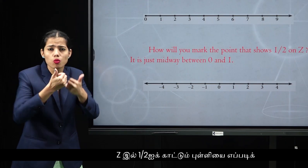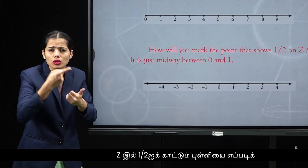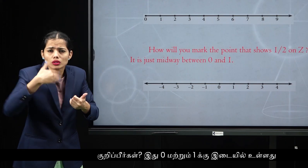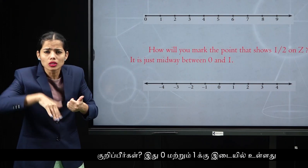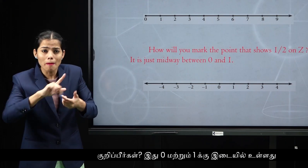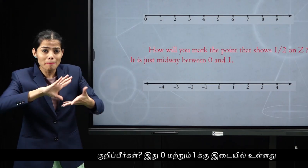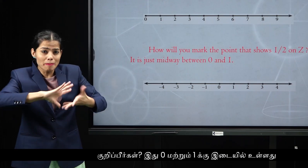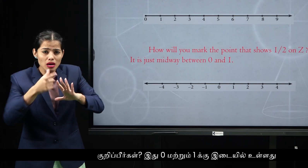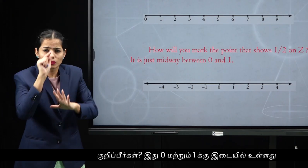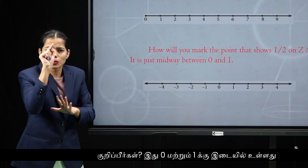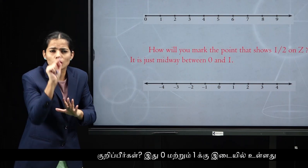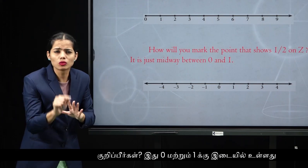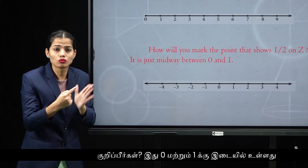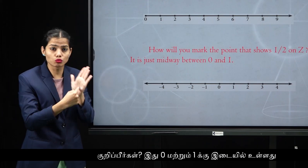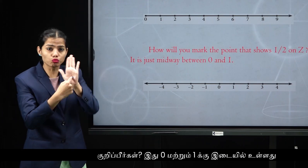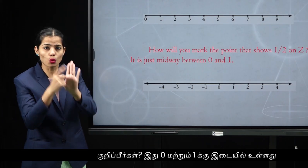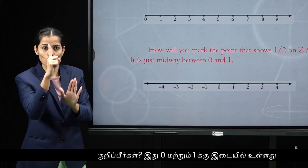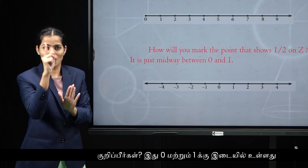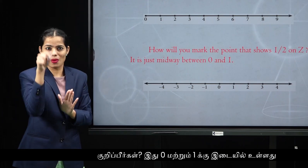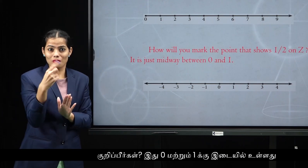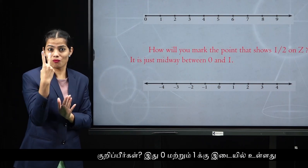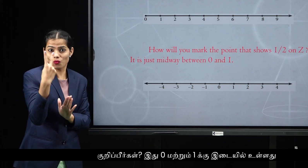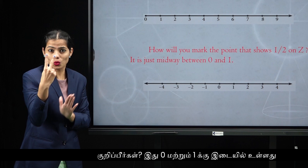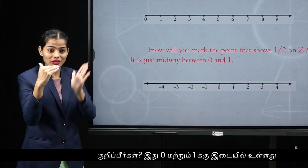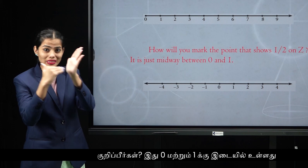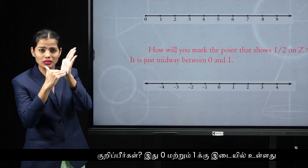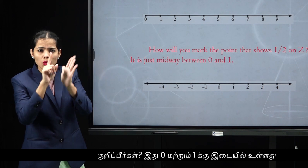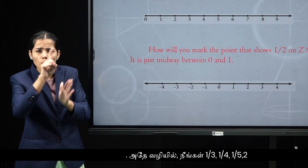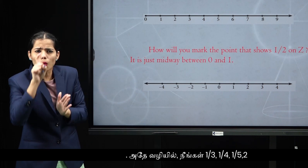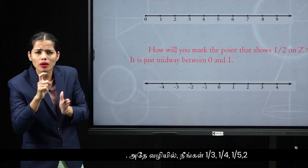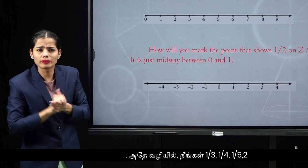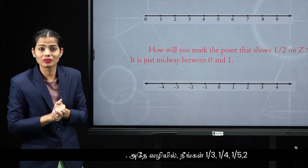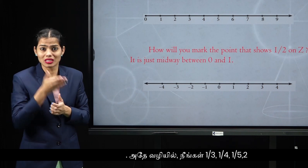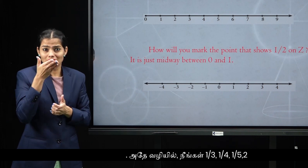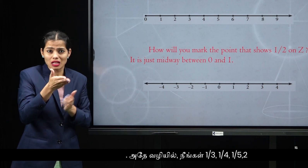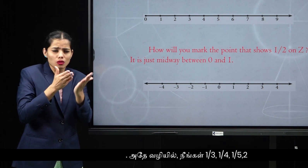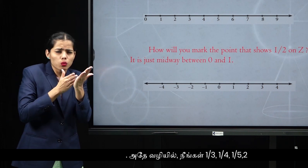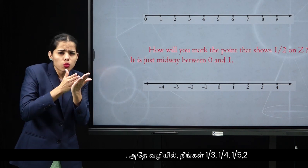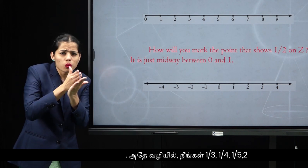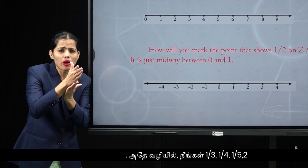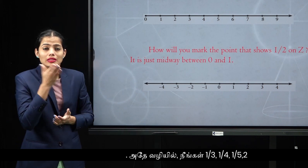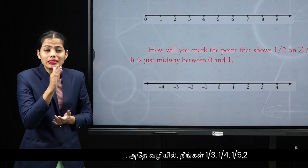0 மற்றும் 1க்கு இடையில் உள்ளது. அதே வழியில் நீங்கள் 1/3,